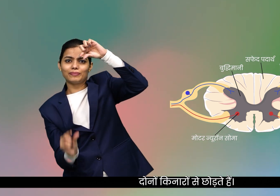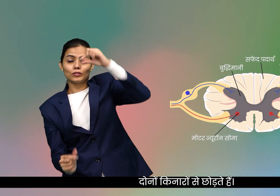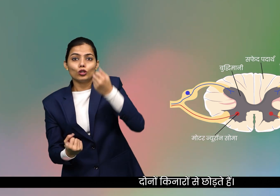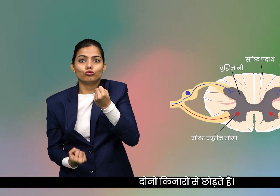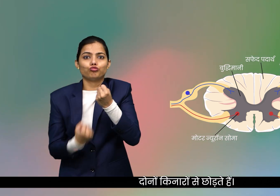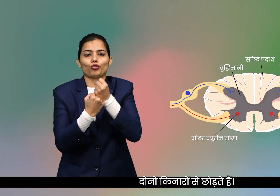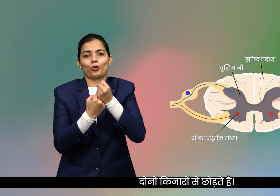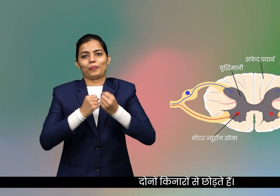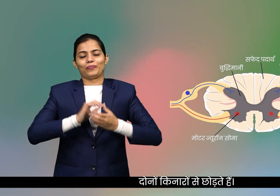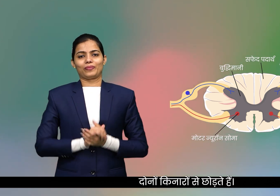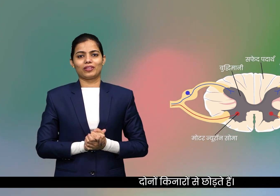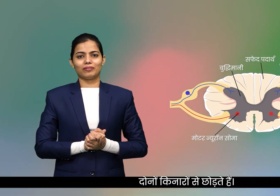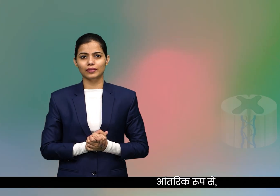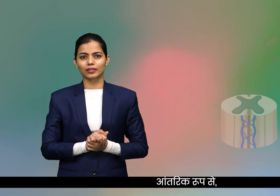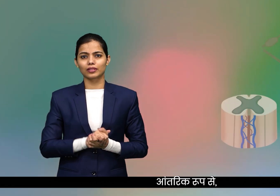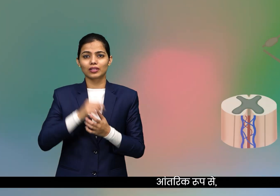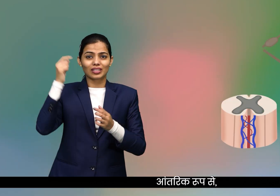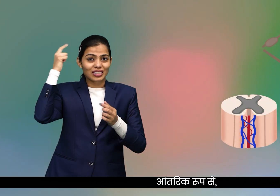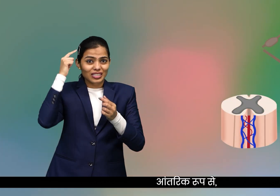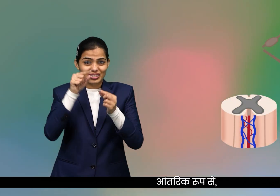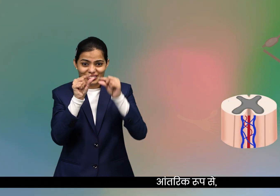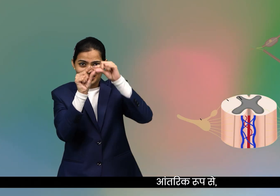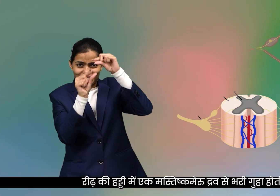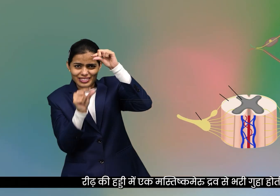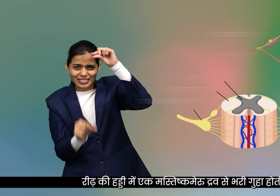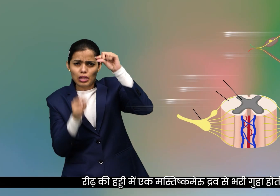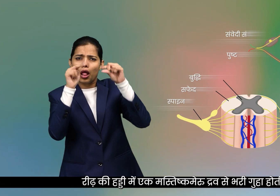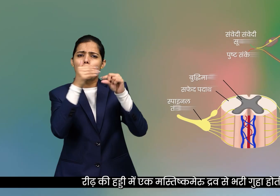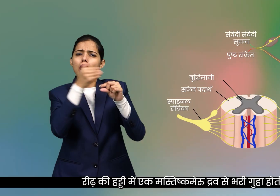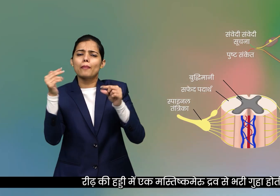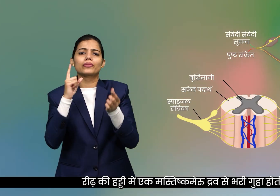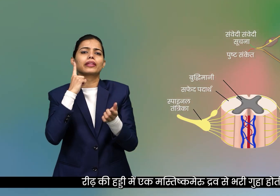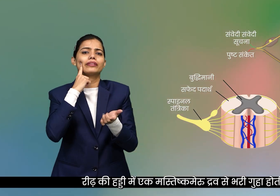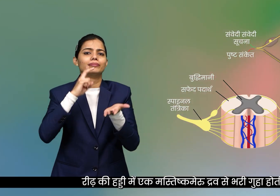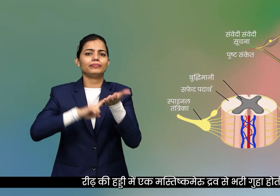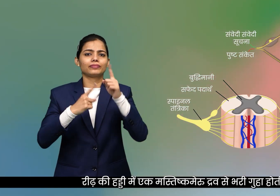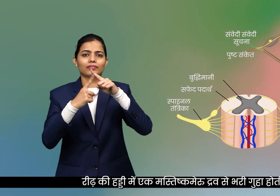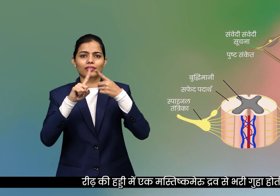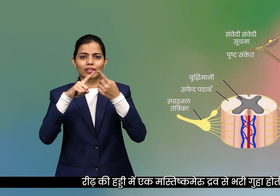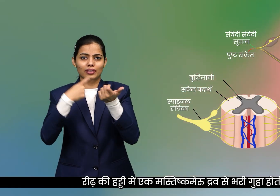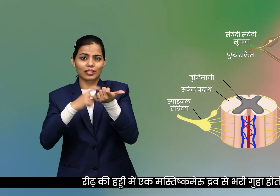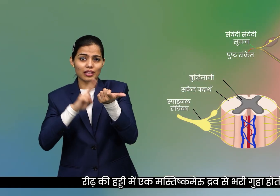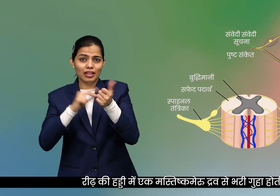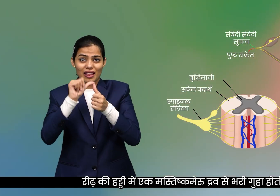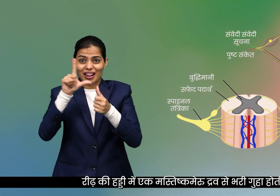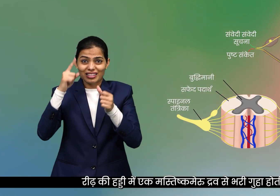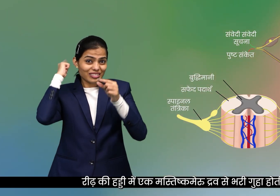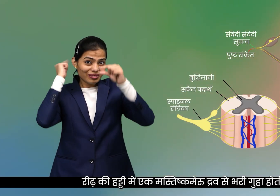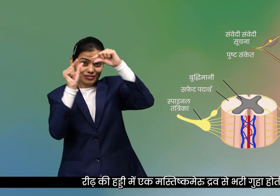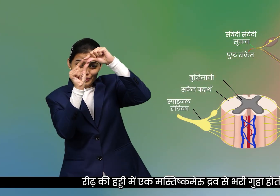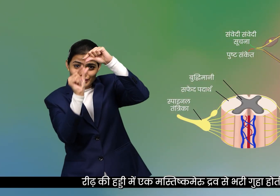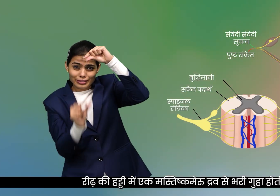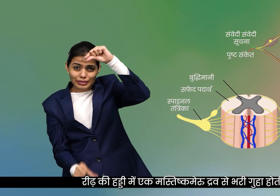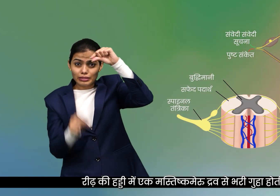से छोड़ते हैं। आंतरिक रूप से रीढ़ की हड्डी में एक मस्तिष्क